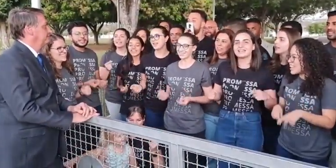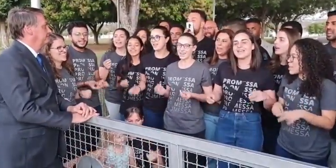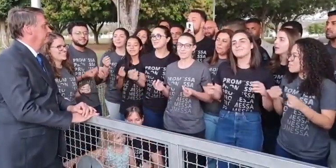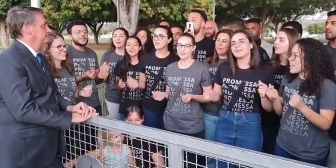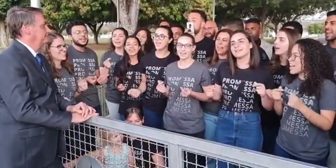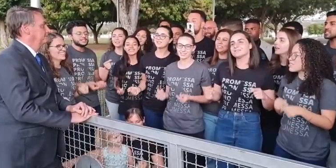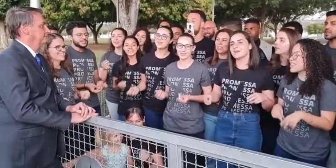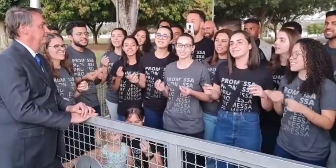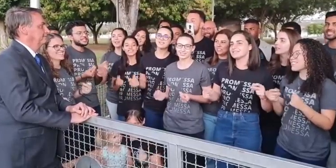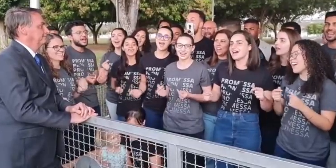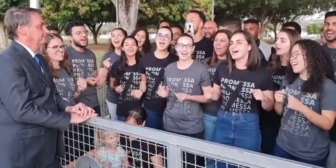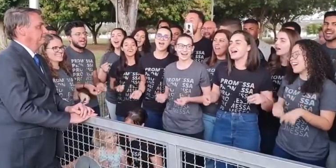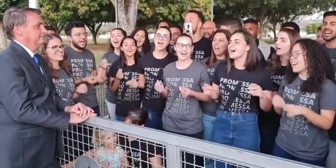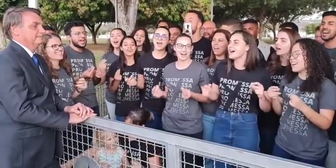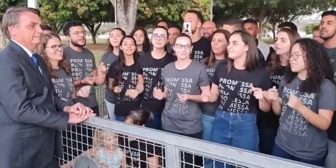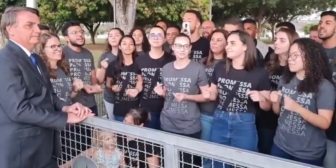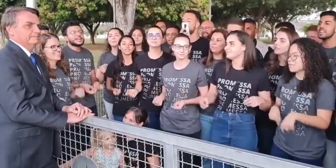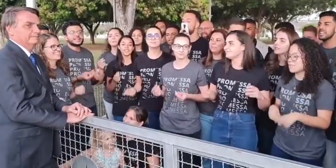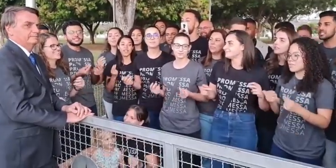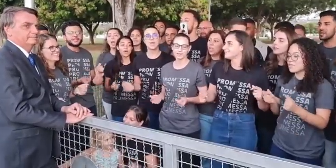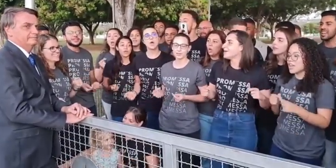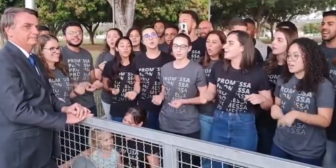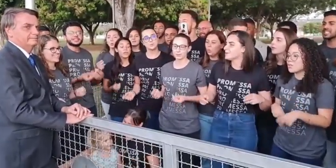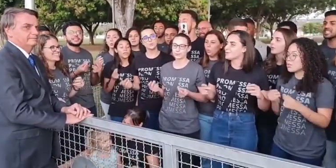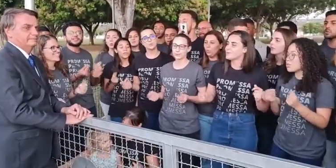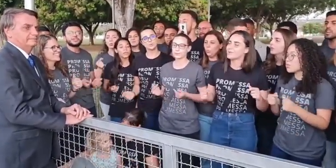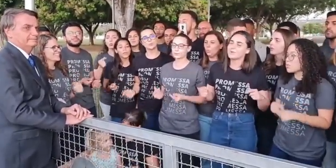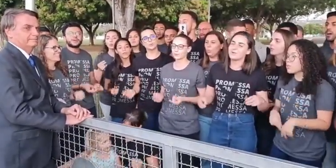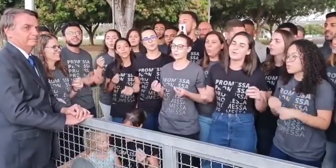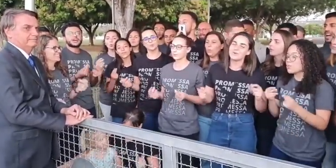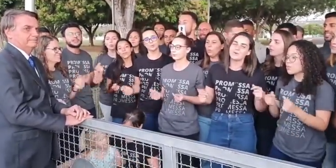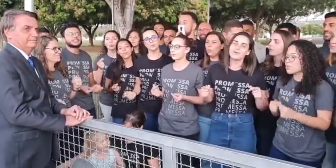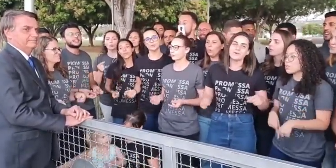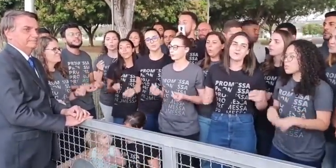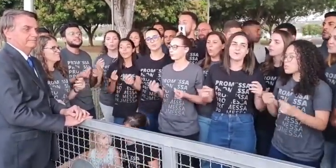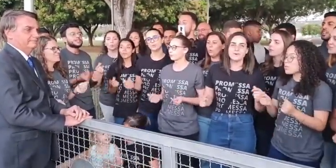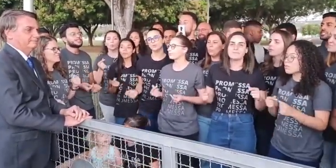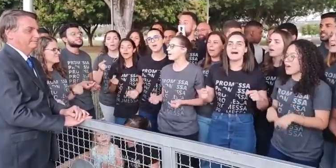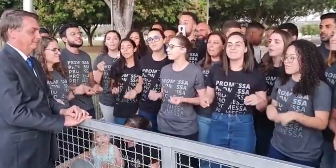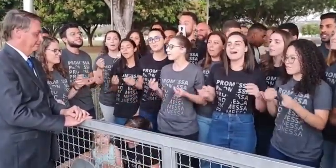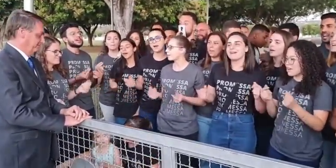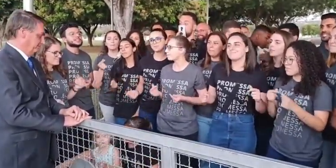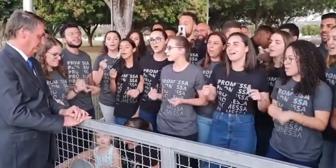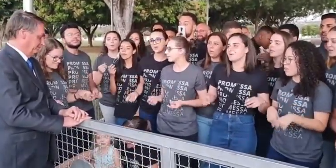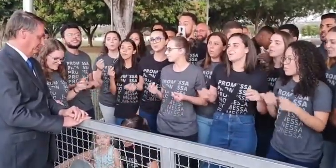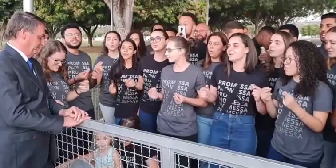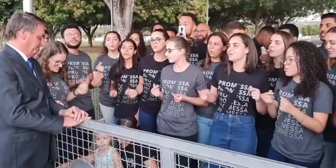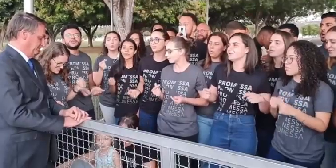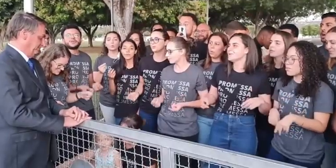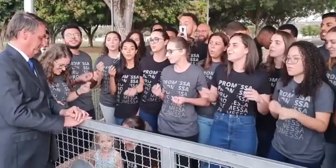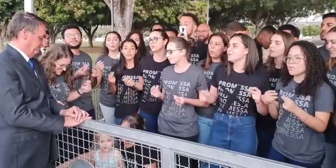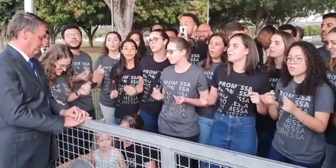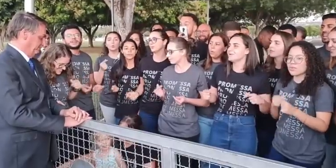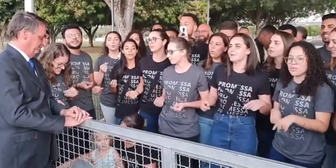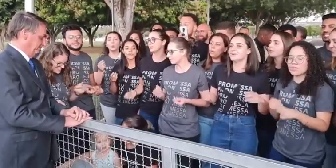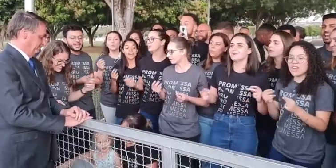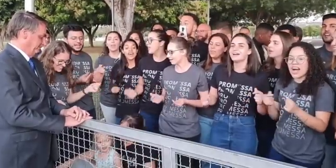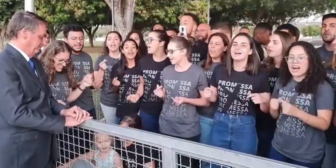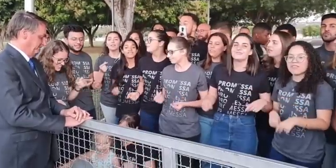quem preso está. Ter esperança quando falta razão. Já tem a razão de toda esperança.